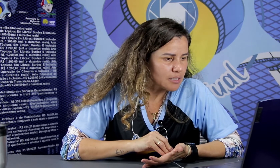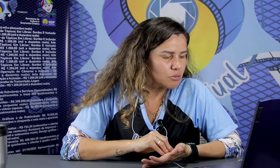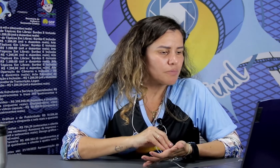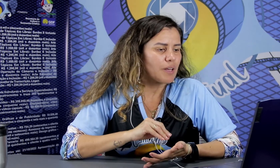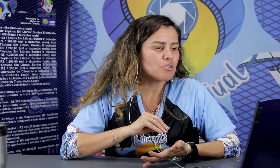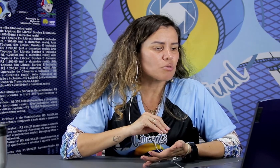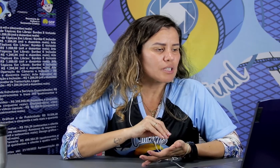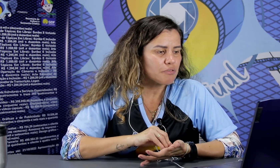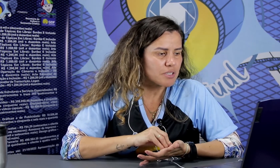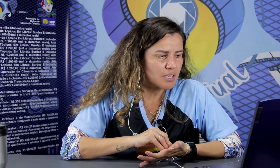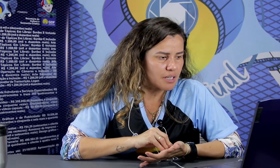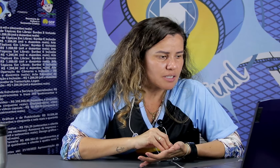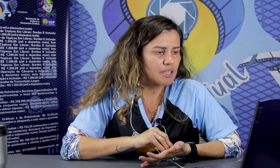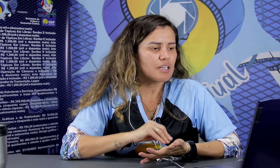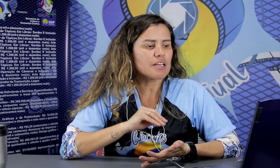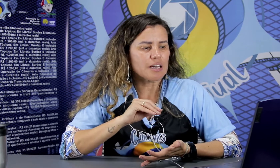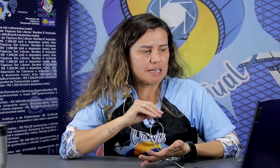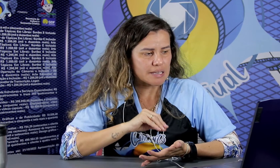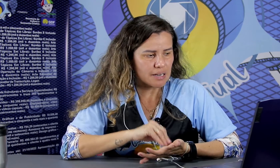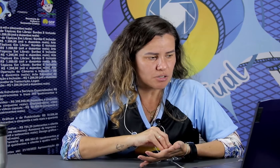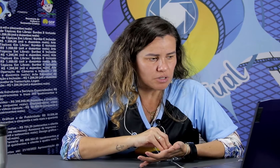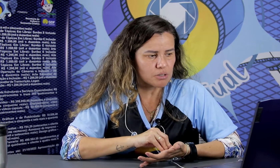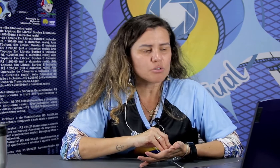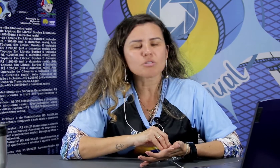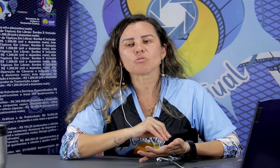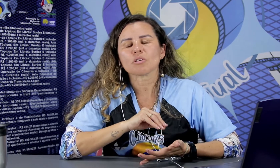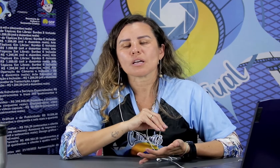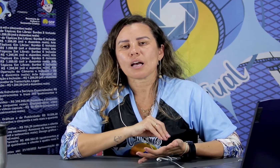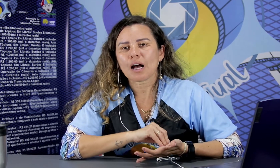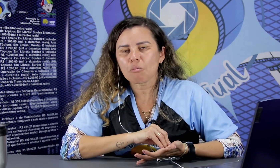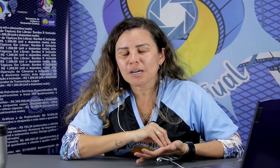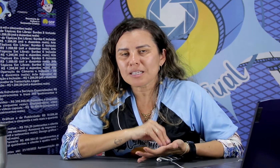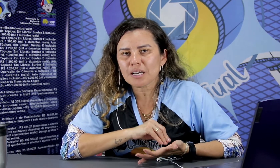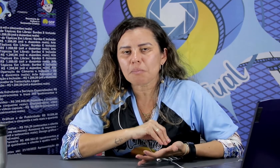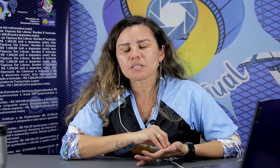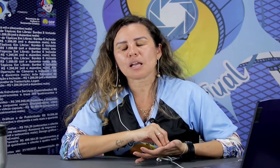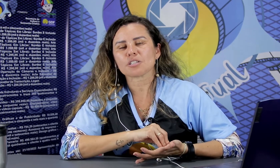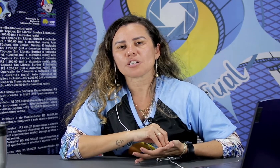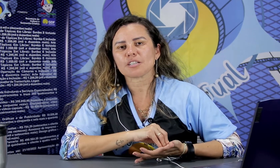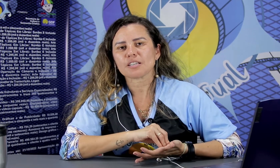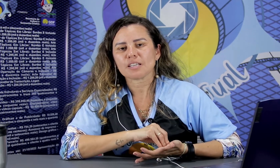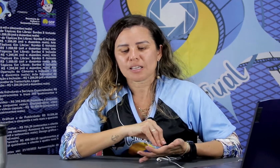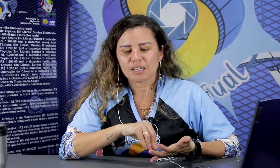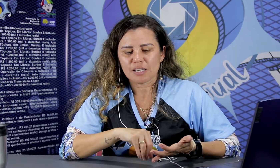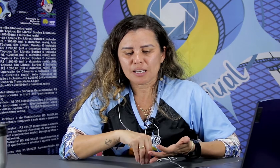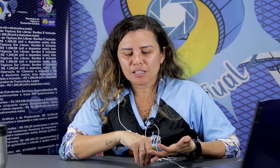focalizando a sua deficiência e relacionando isso a uma incapacidade. Ele não